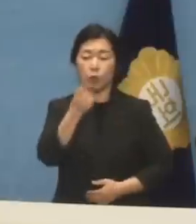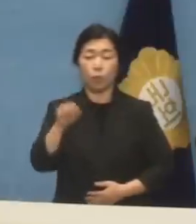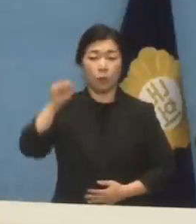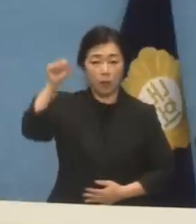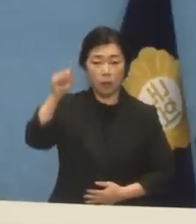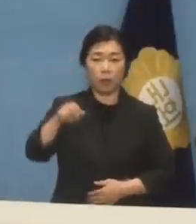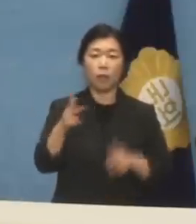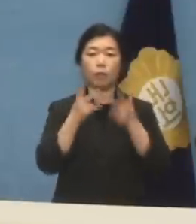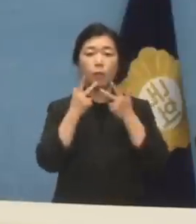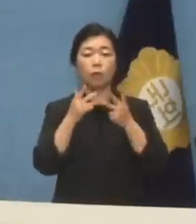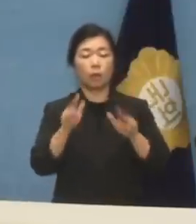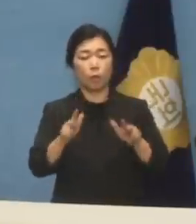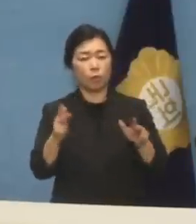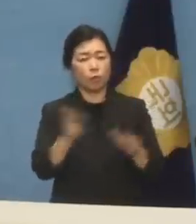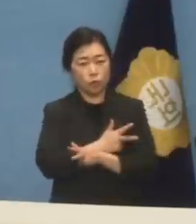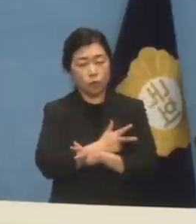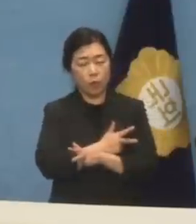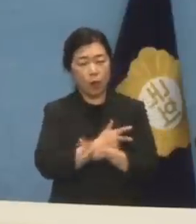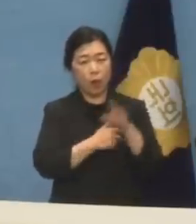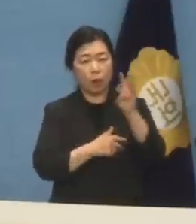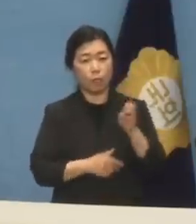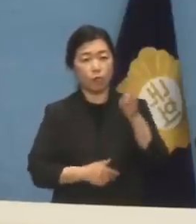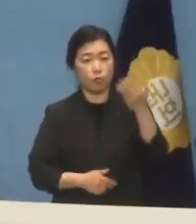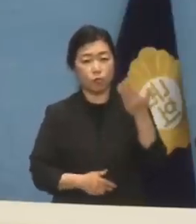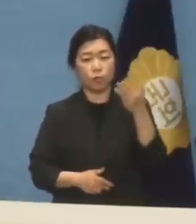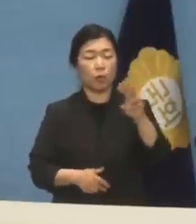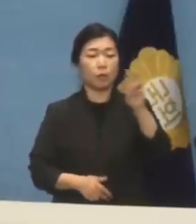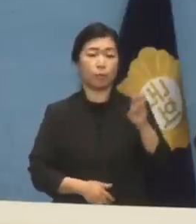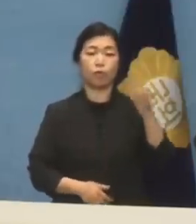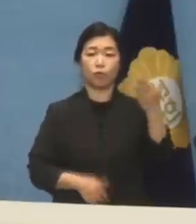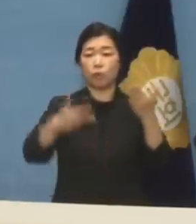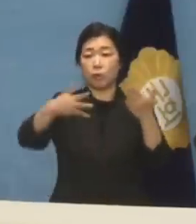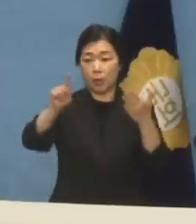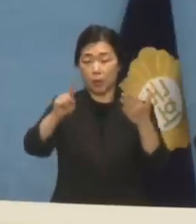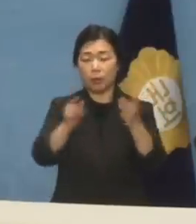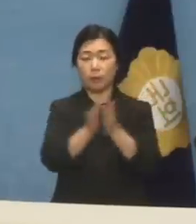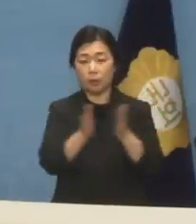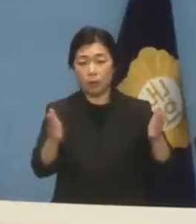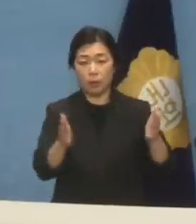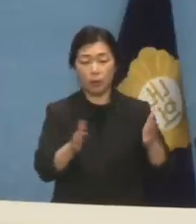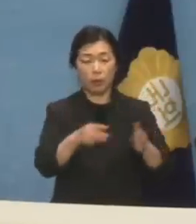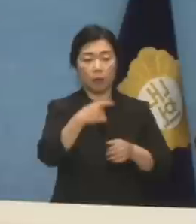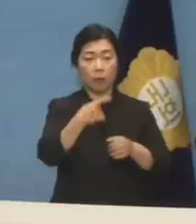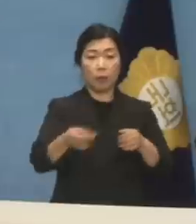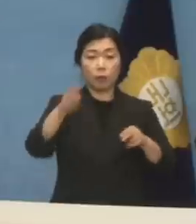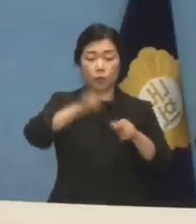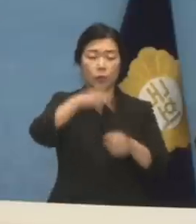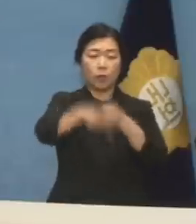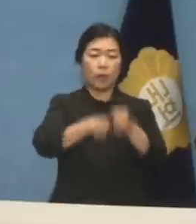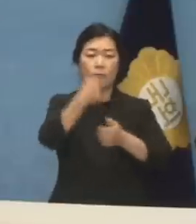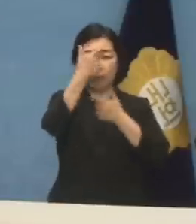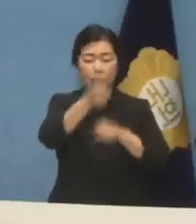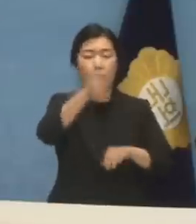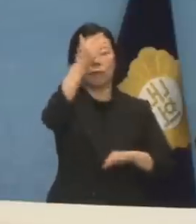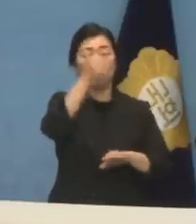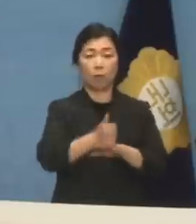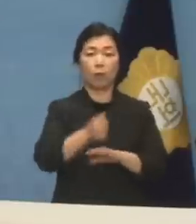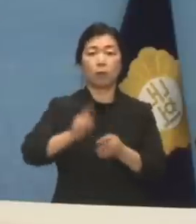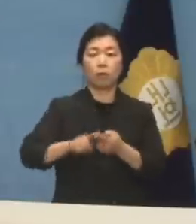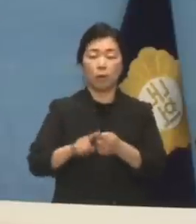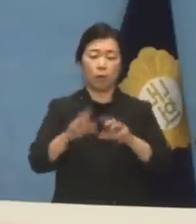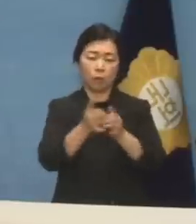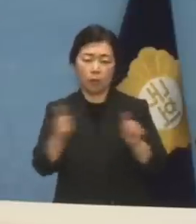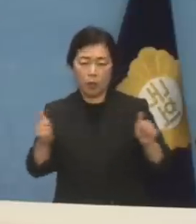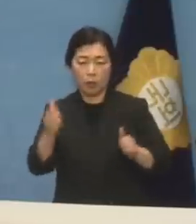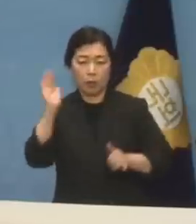대행진이 이번 주에 39차가 진행이 됩니다. 이번 주는 윤석열 취임 1년을 맞이한 그 결과에 대해서